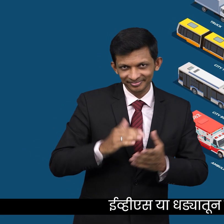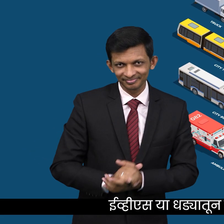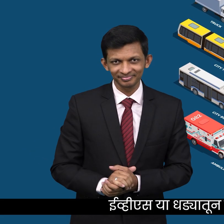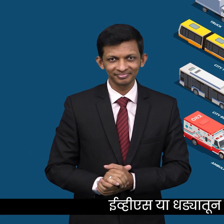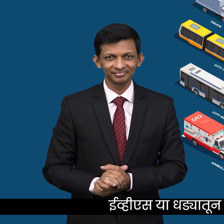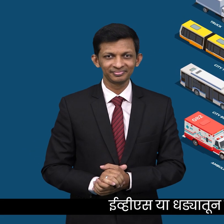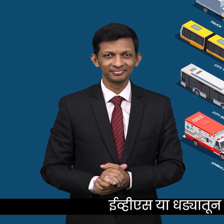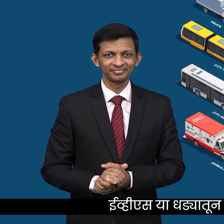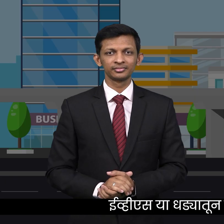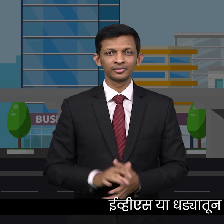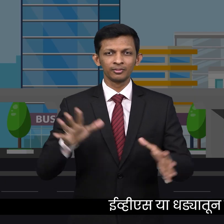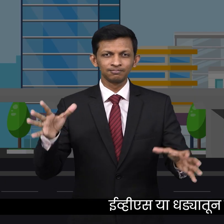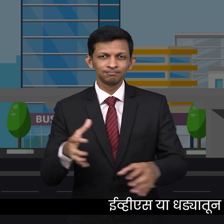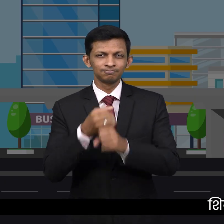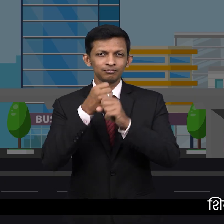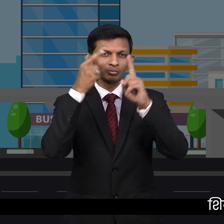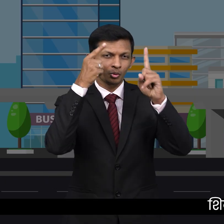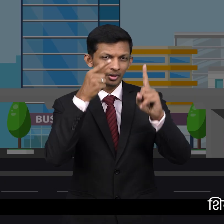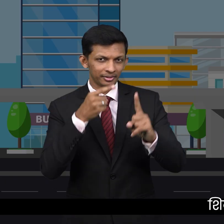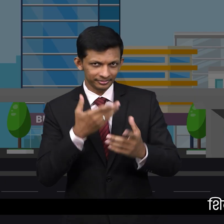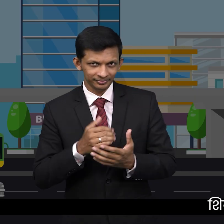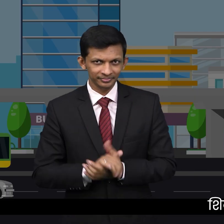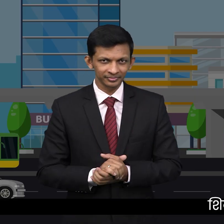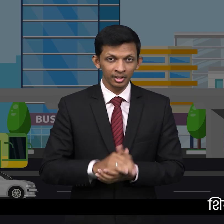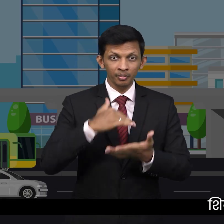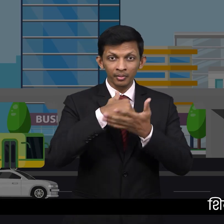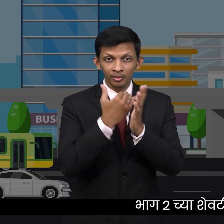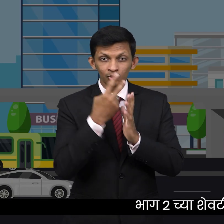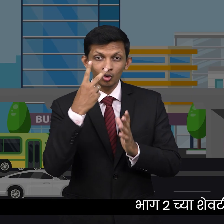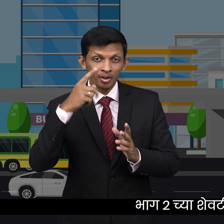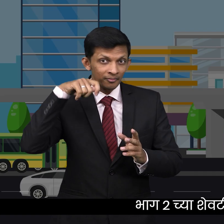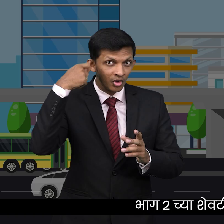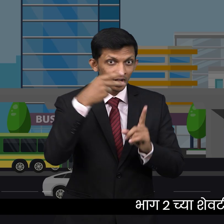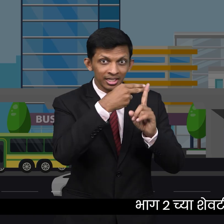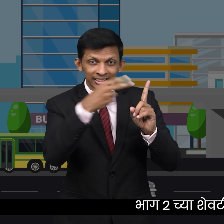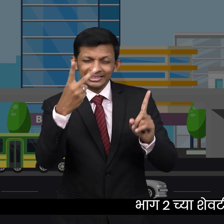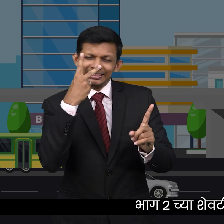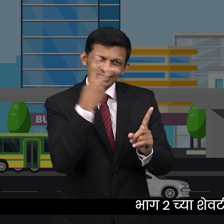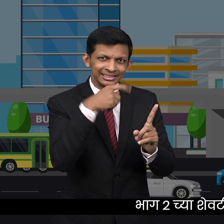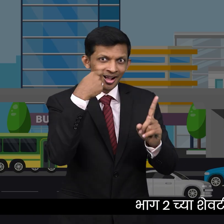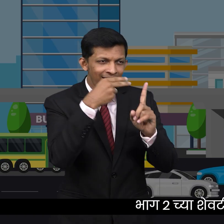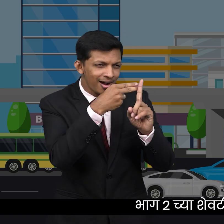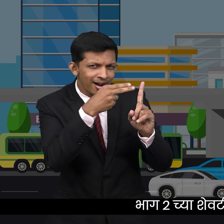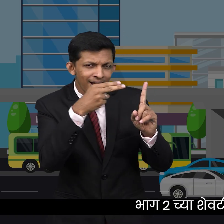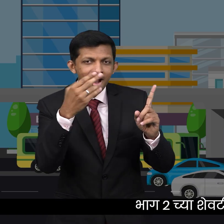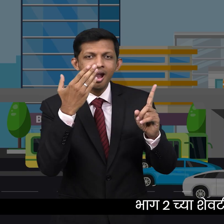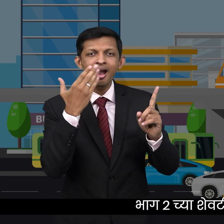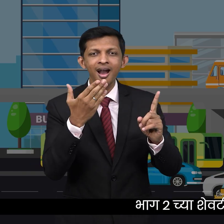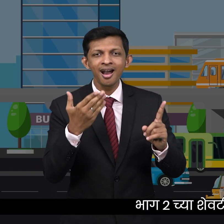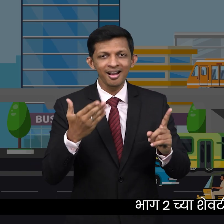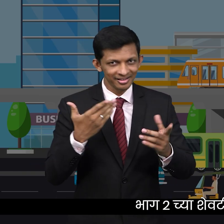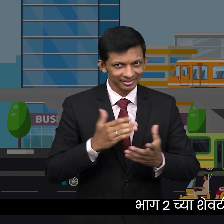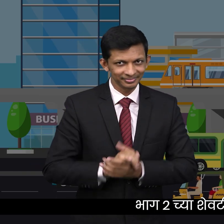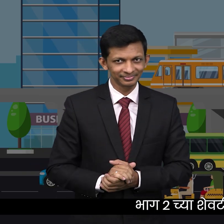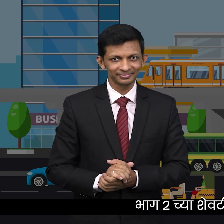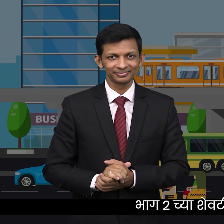अधिक जाणून घेऊया. शिकण्याचा परिणाम. भाग 2 च्या शेवटी तुम्हाला